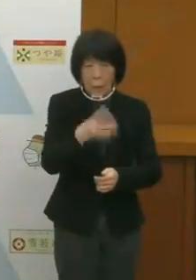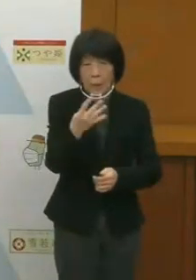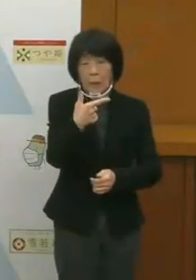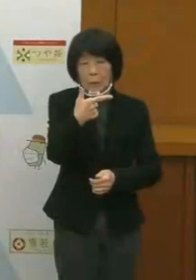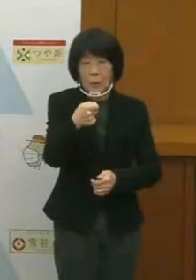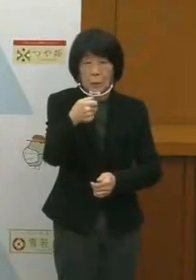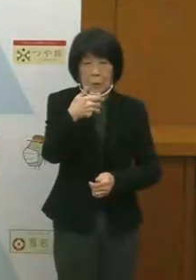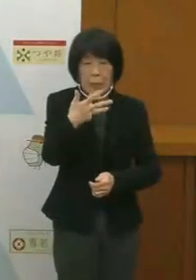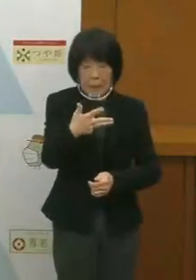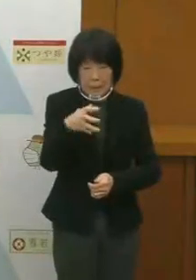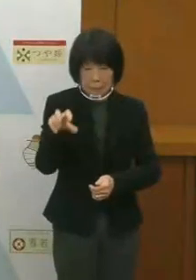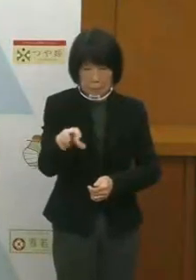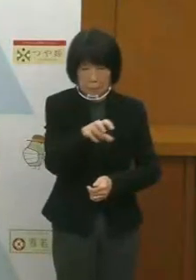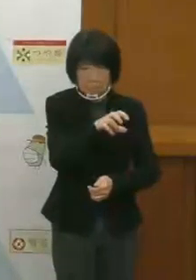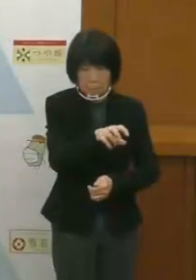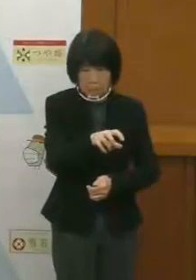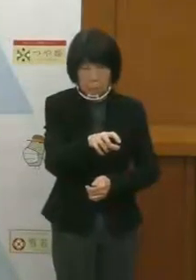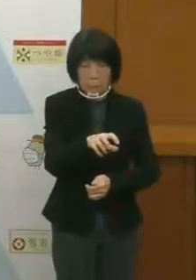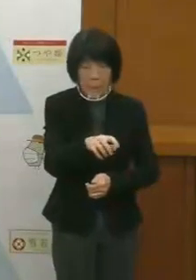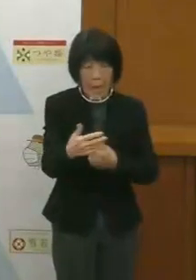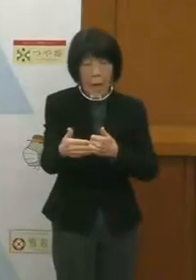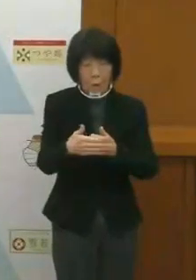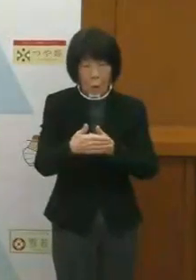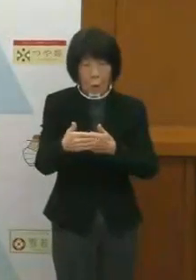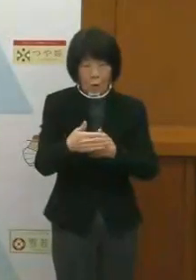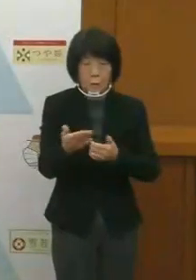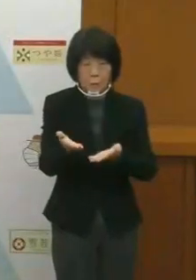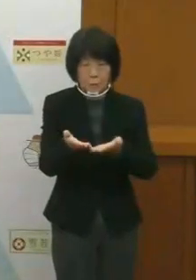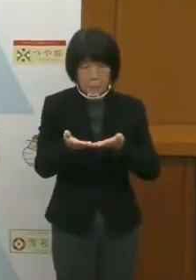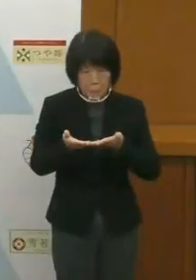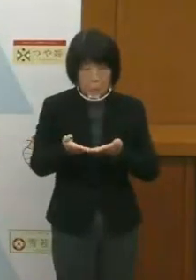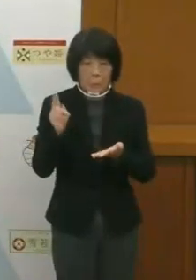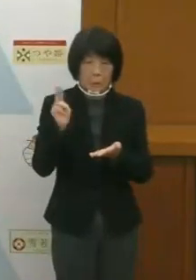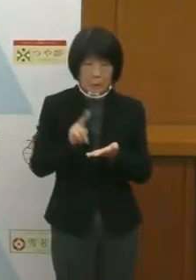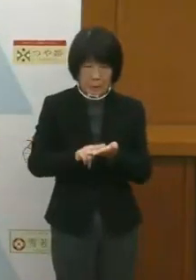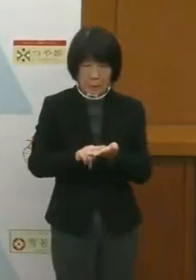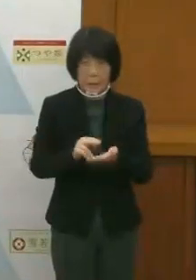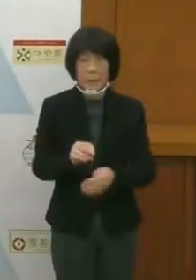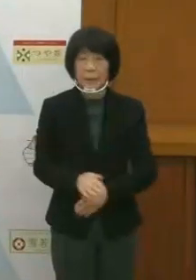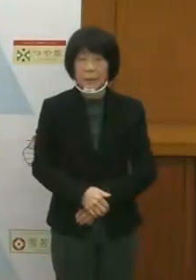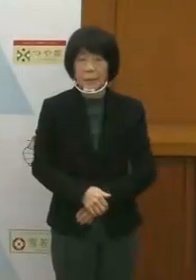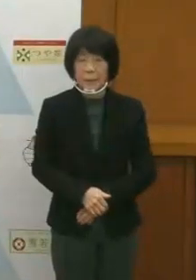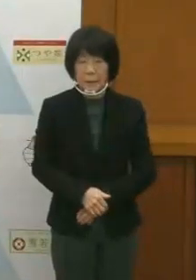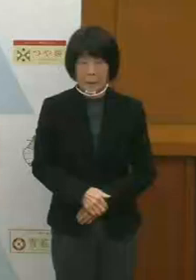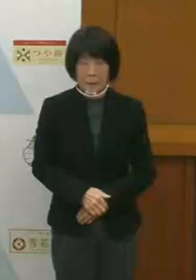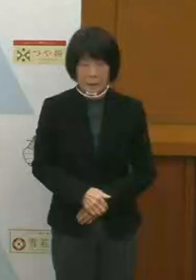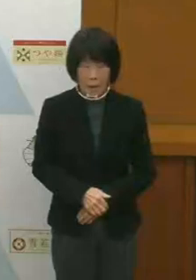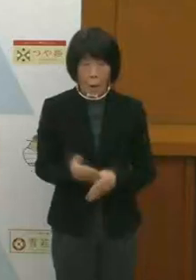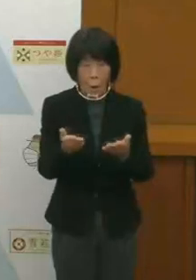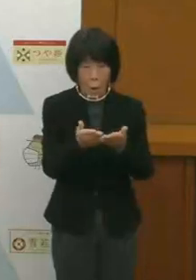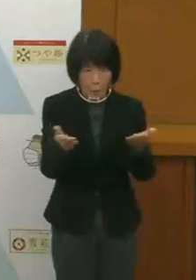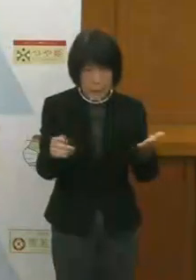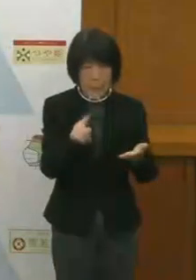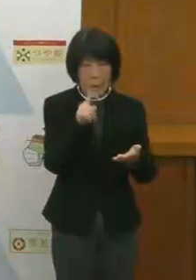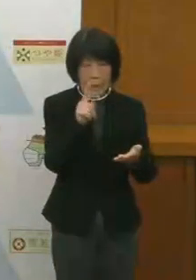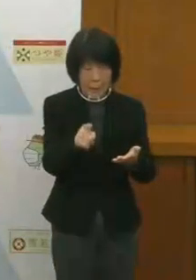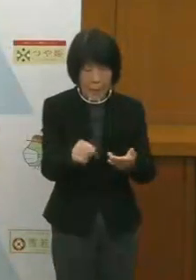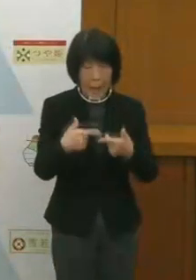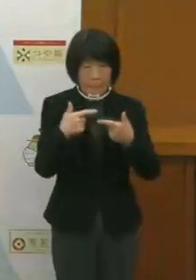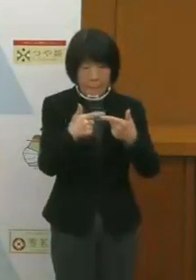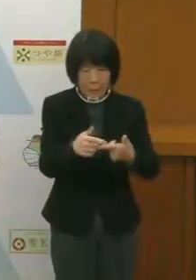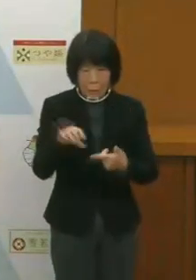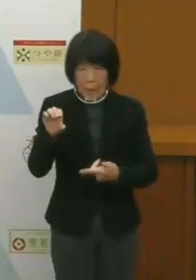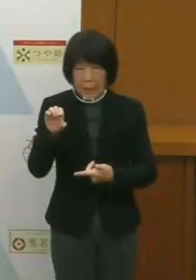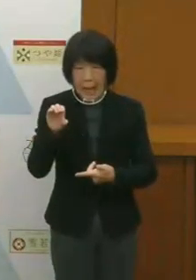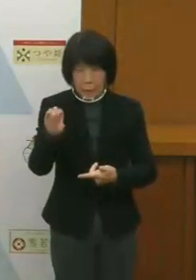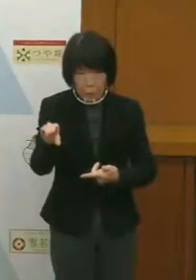468箇所の店舗でご協力いただけることとなりました。協賛店にはバスやタク